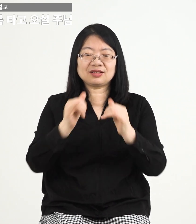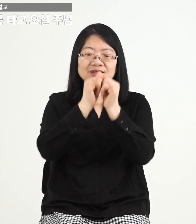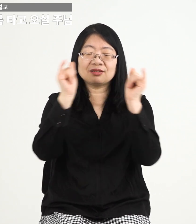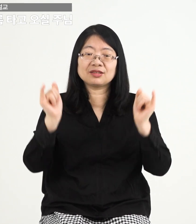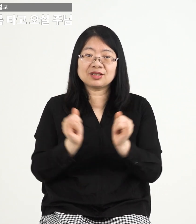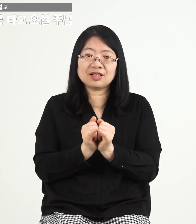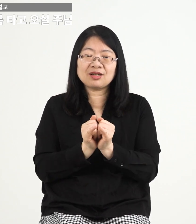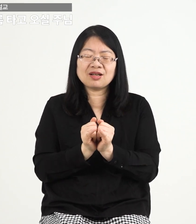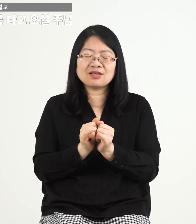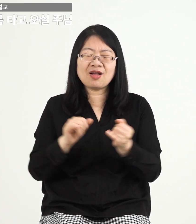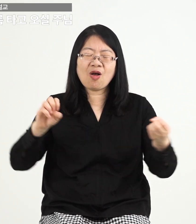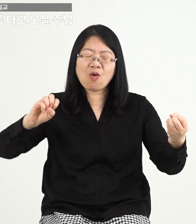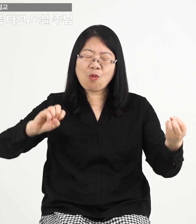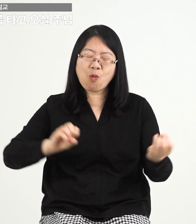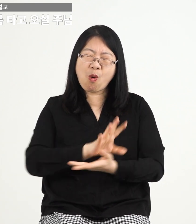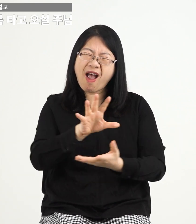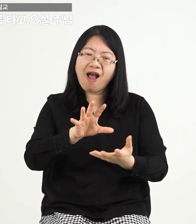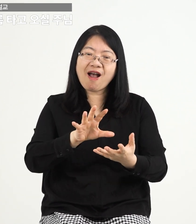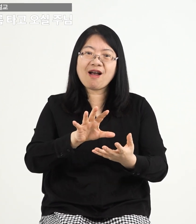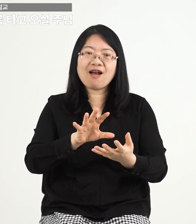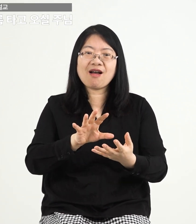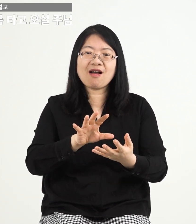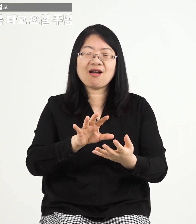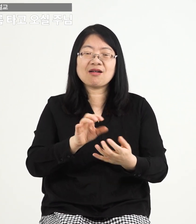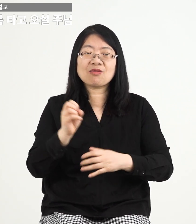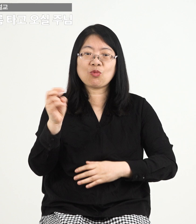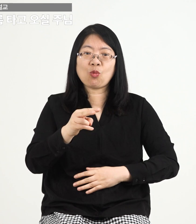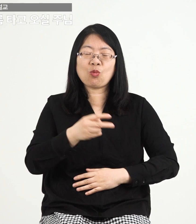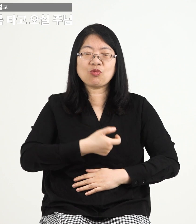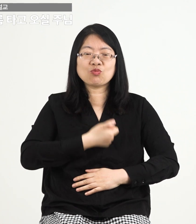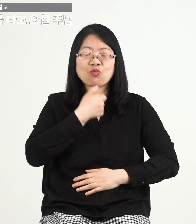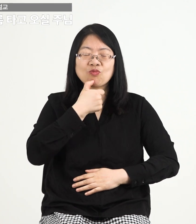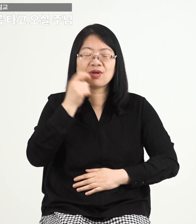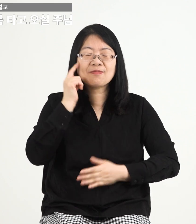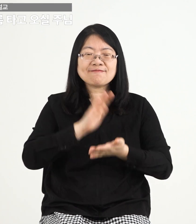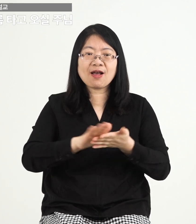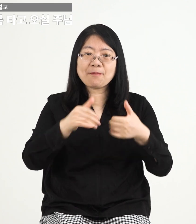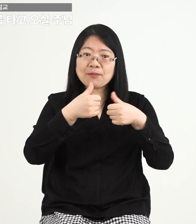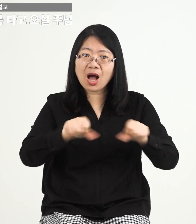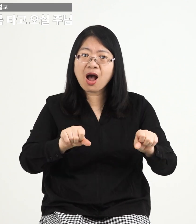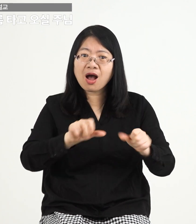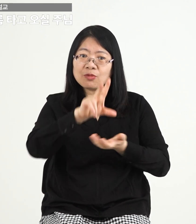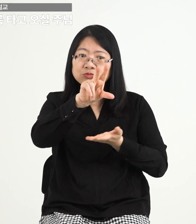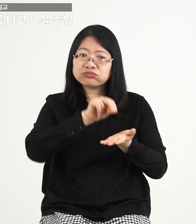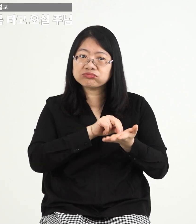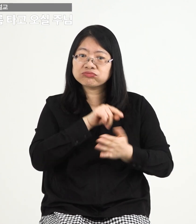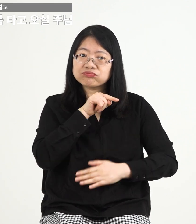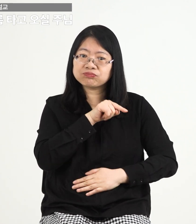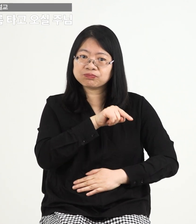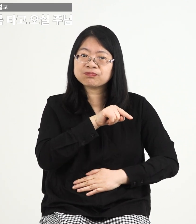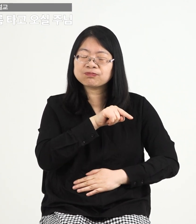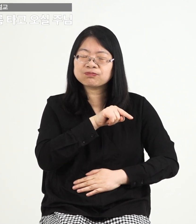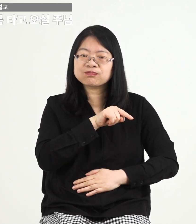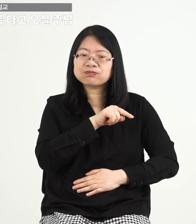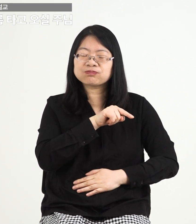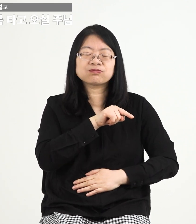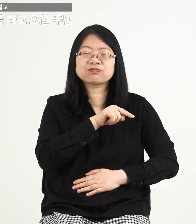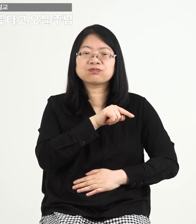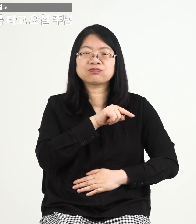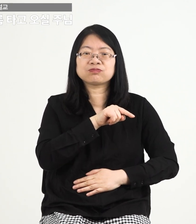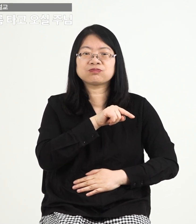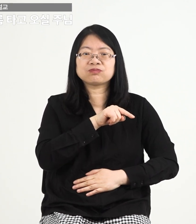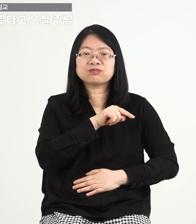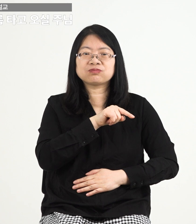사회가 혼란이 일어나거나 로마의 평화가 깨지는 문제에 관한 한은